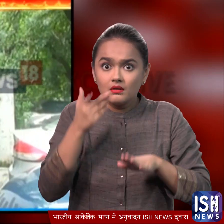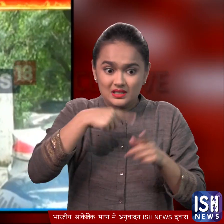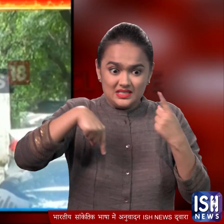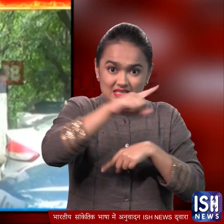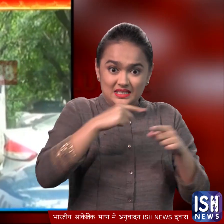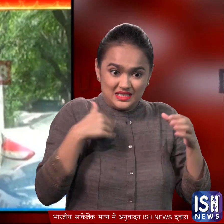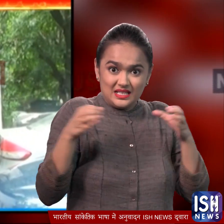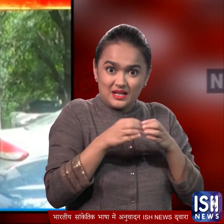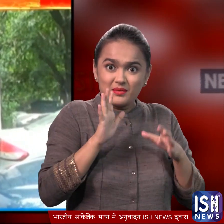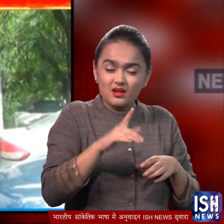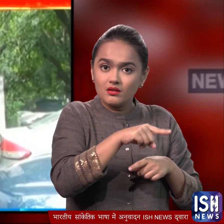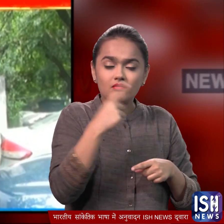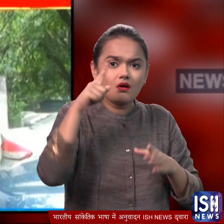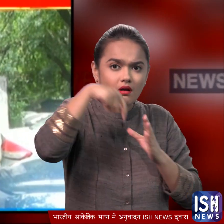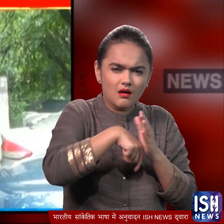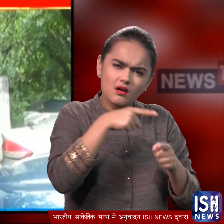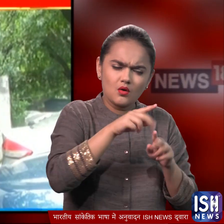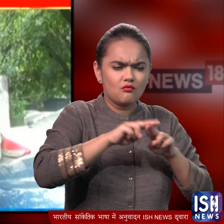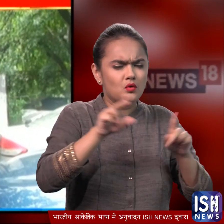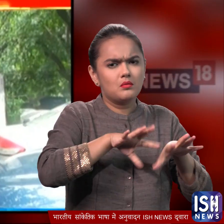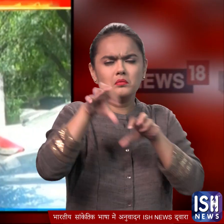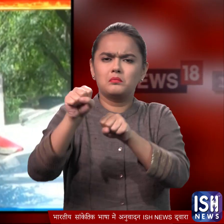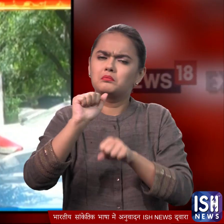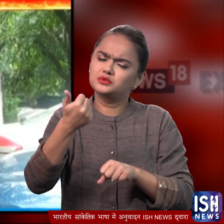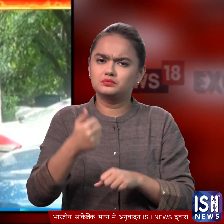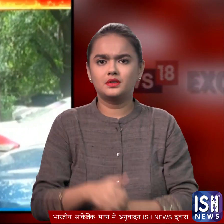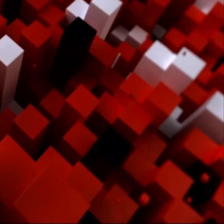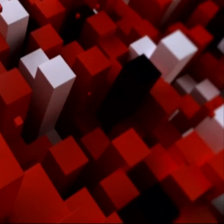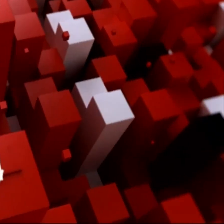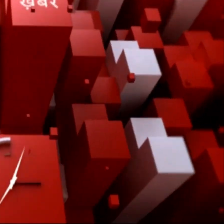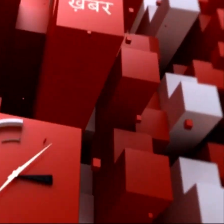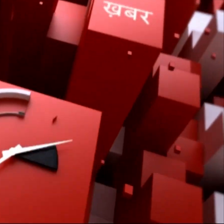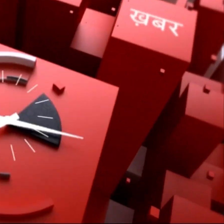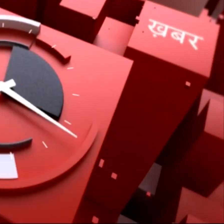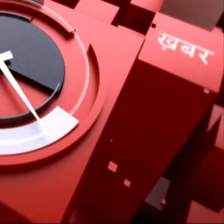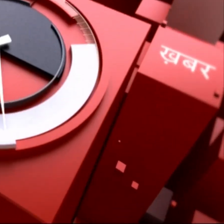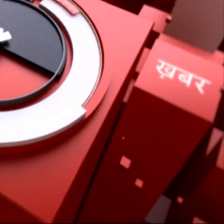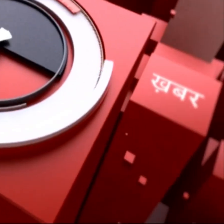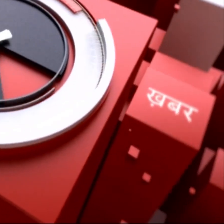की गंभीरता को देखते हुए केंद्रीय जांच एजेंसी ईडी इस मामले को टेक ओवर कर सकती है।